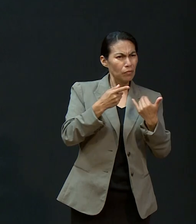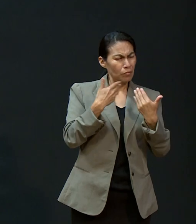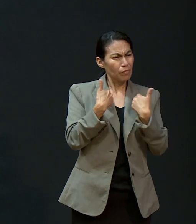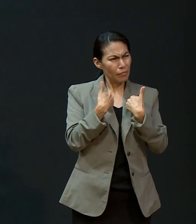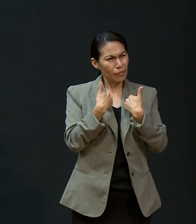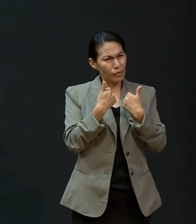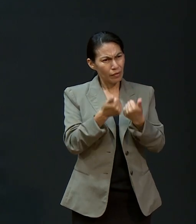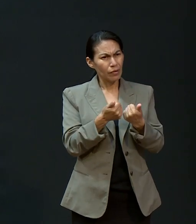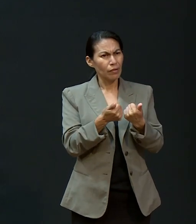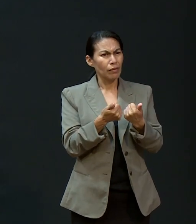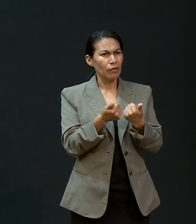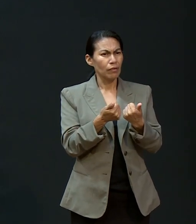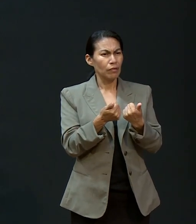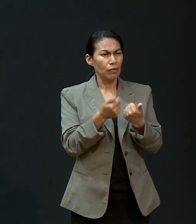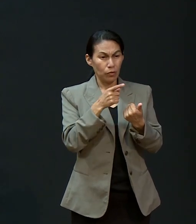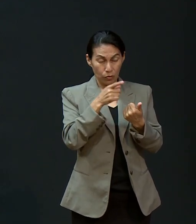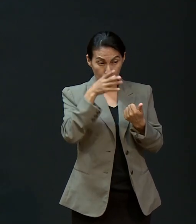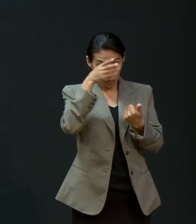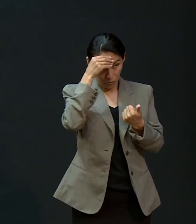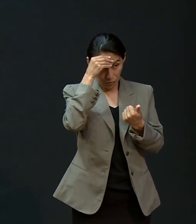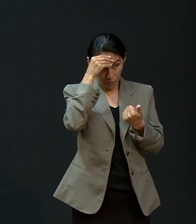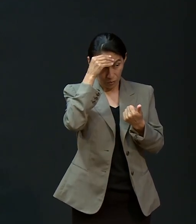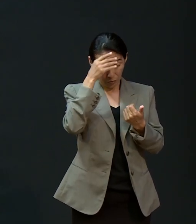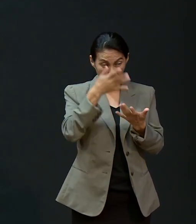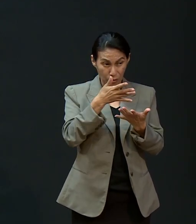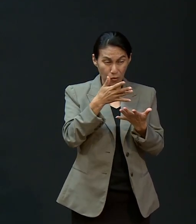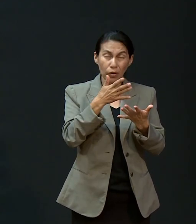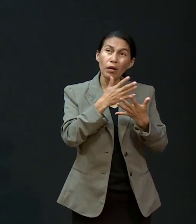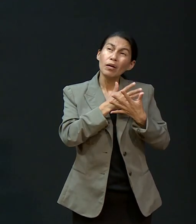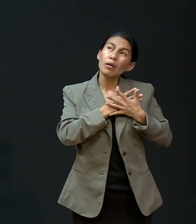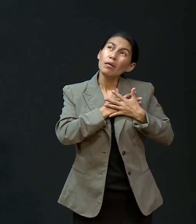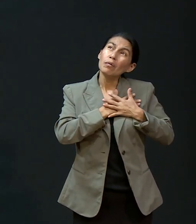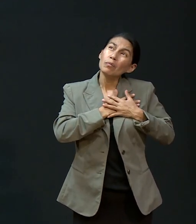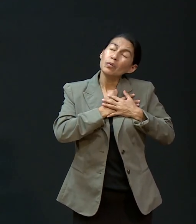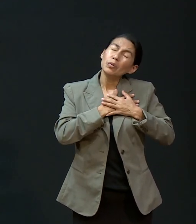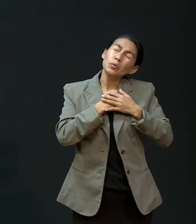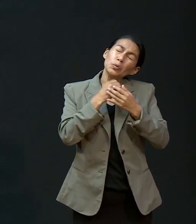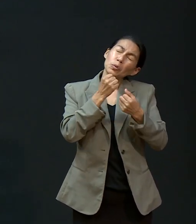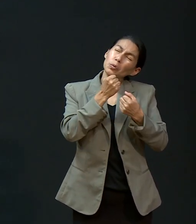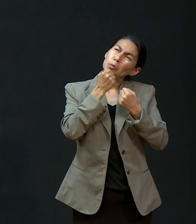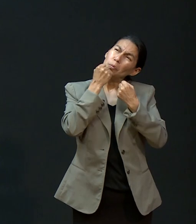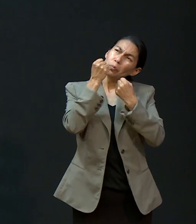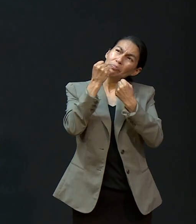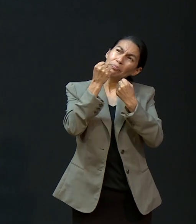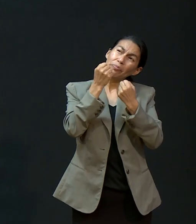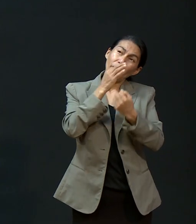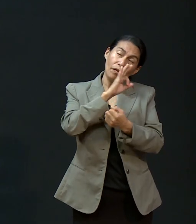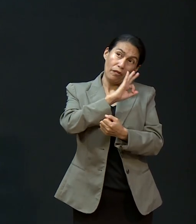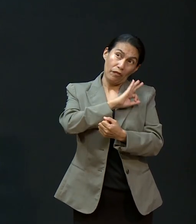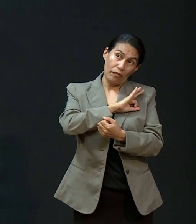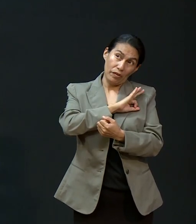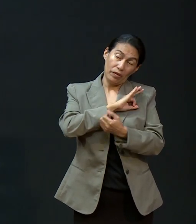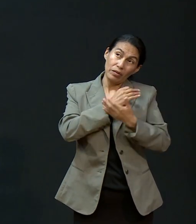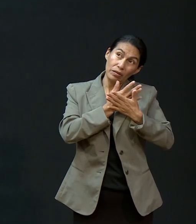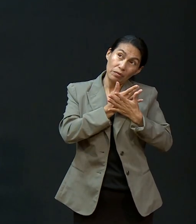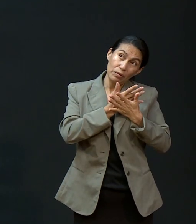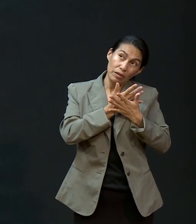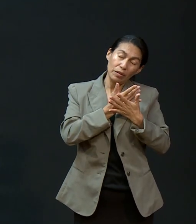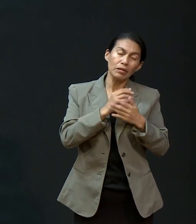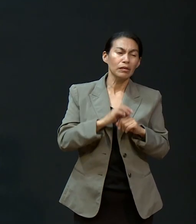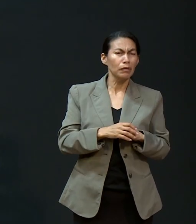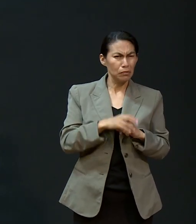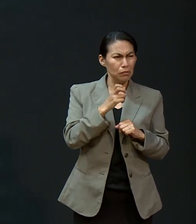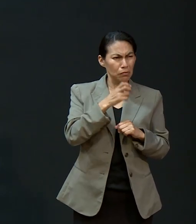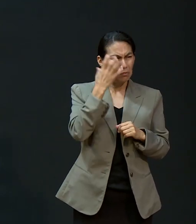vida, tú has entendido, has aprendido a amar a Dios, a ejercer fe en Él y a tener